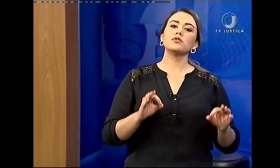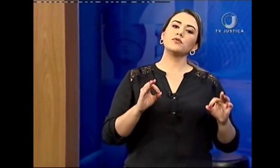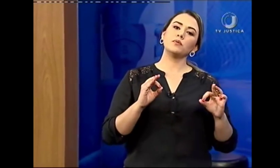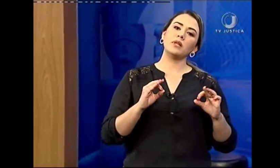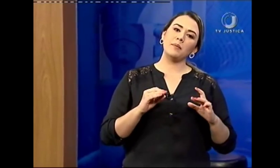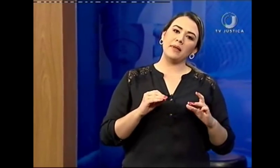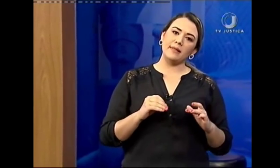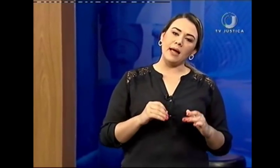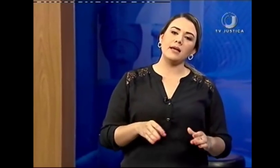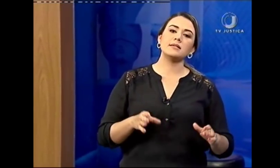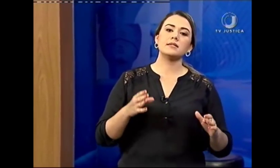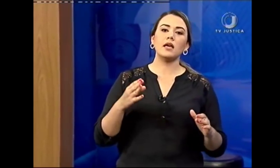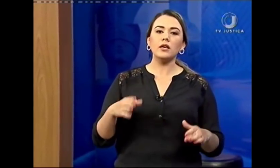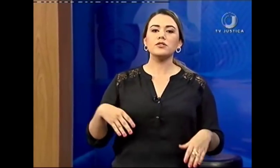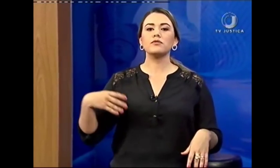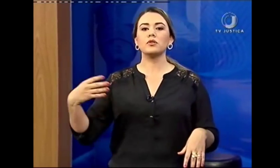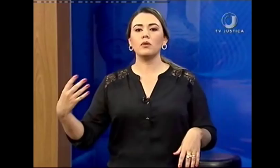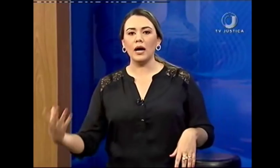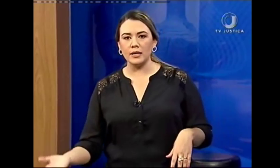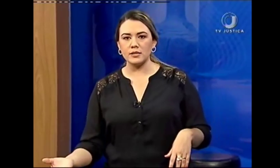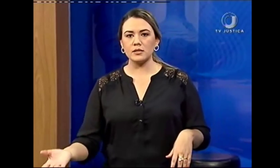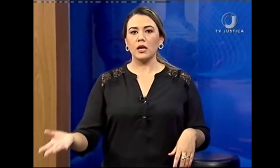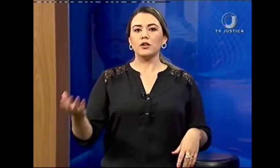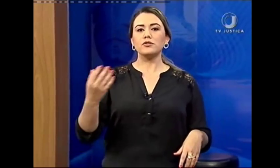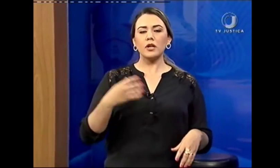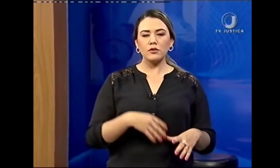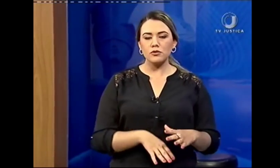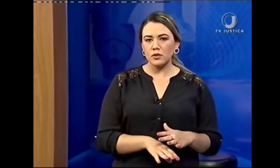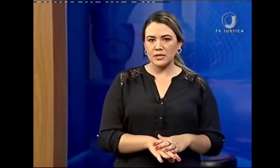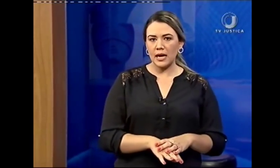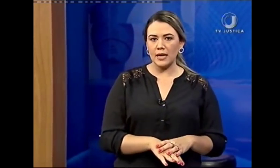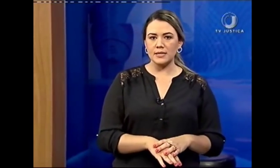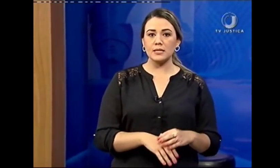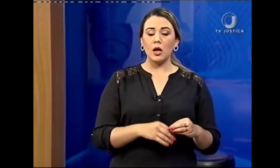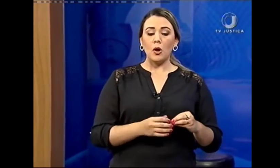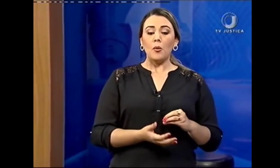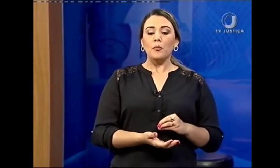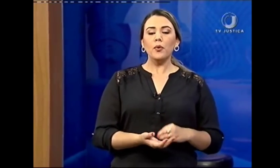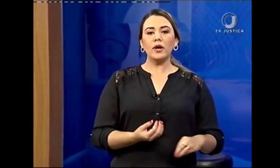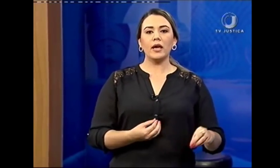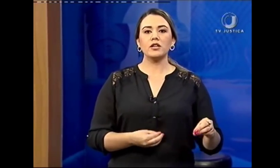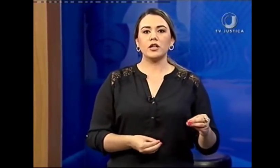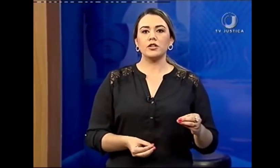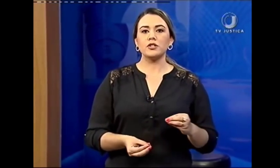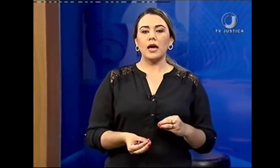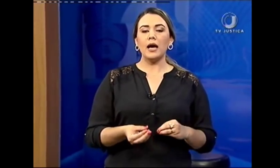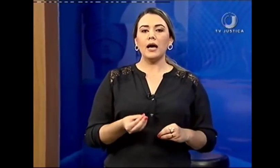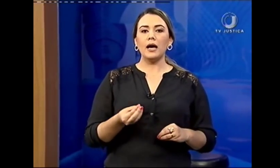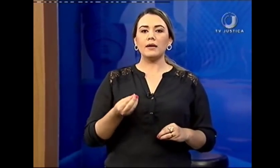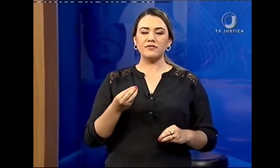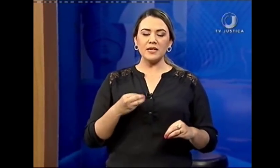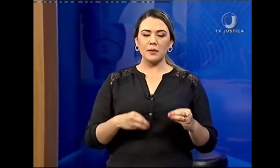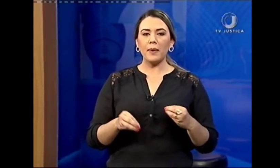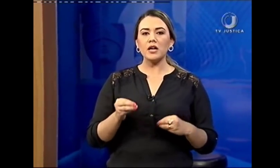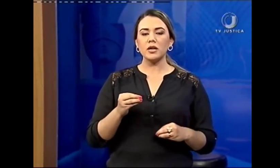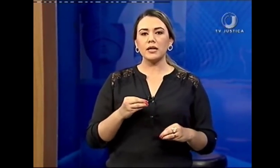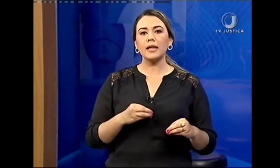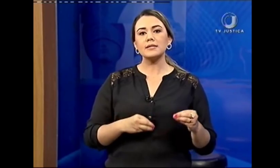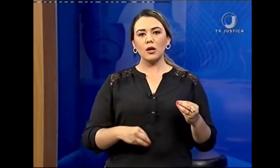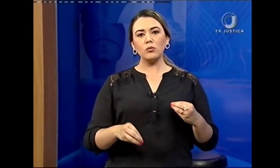direitos fundamentais individuais, direitos sociais. Por quê, gente? Fazem parte ali da